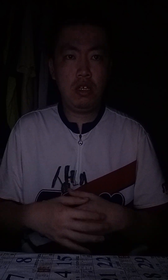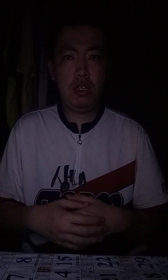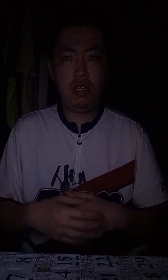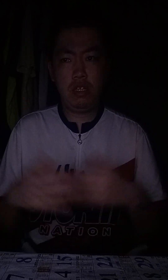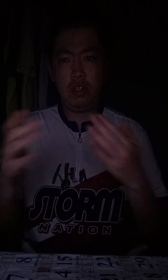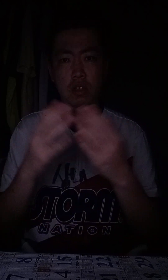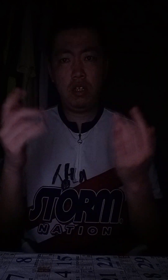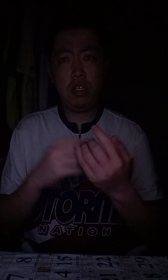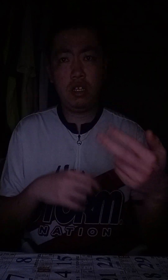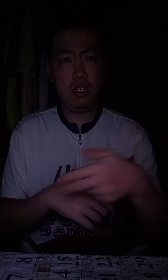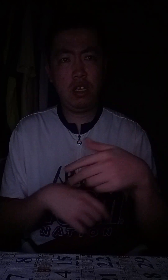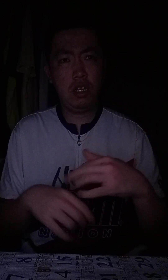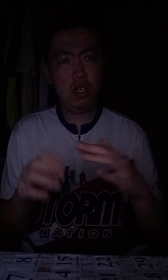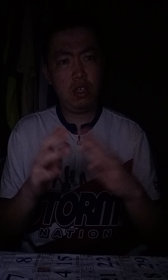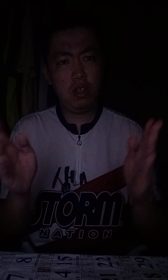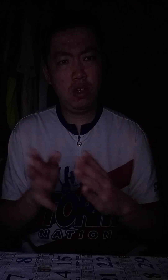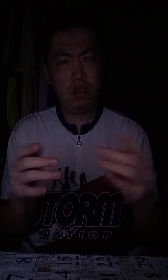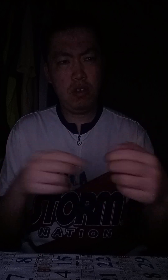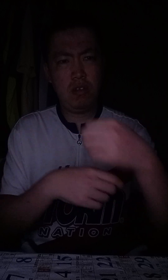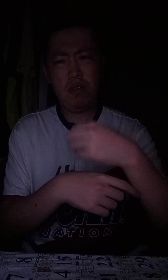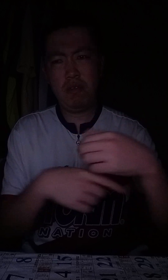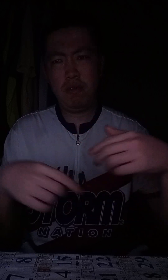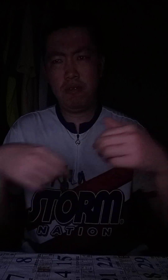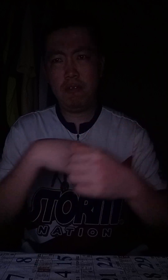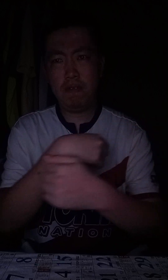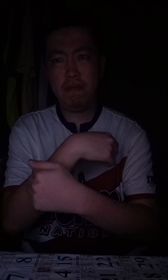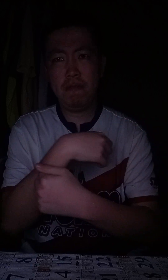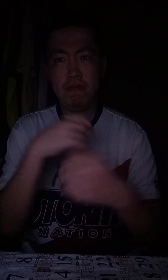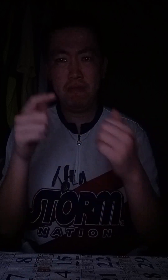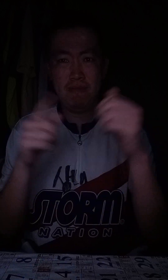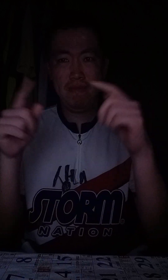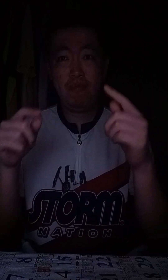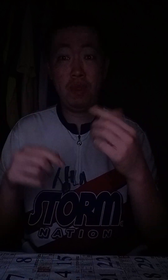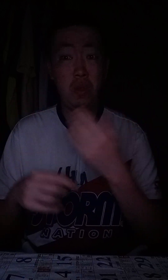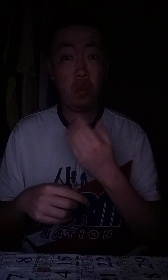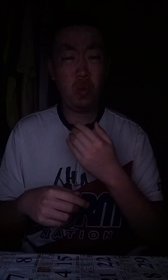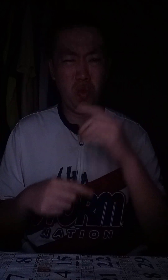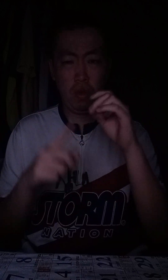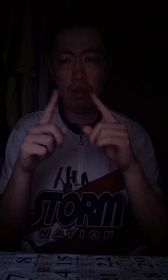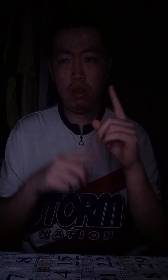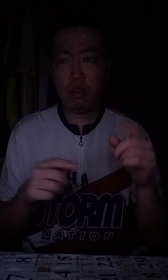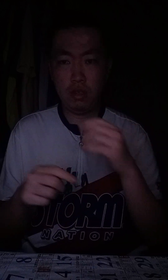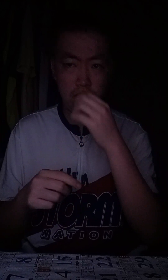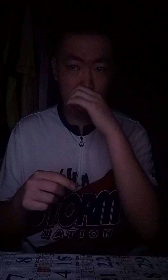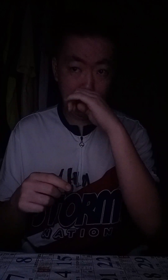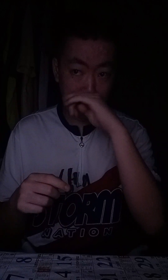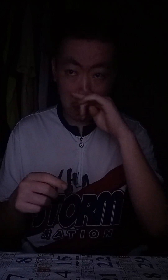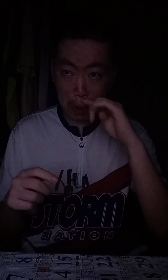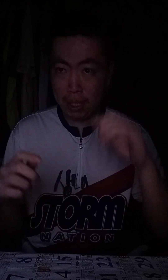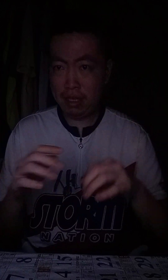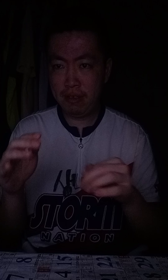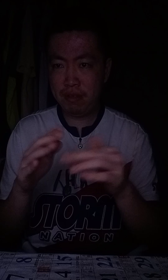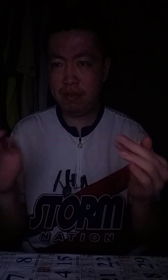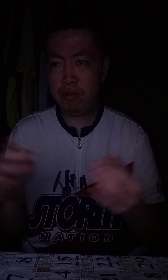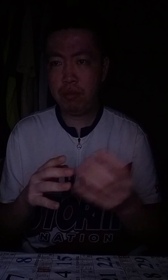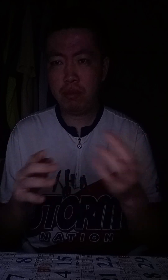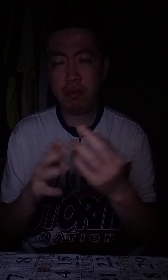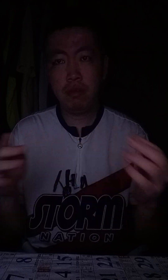부산에서 지하철이 승객의 팔을 출입문에 낀 채로 내달린 아찔한 일이 벌어졌습니다. 웬만큼 두꺼운 물체가 아니면 끼어도 인식이